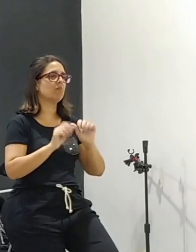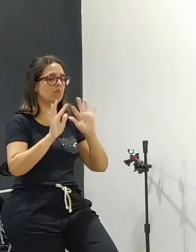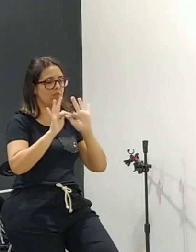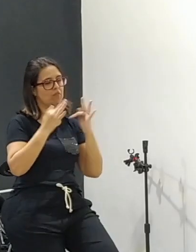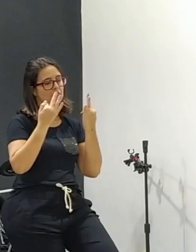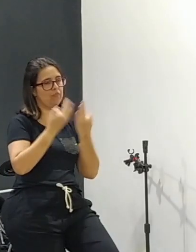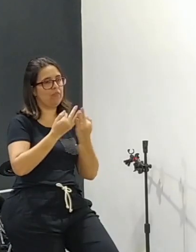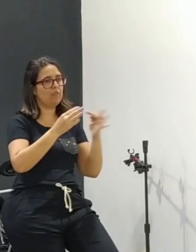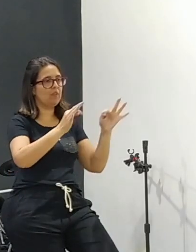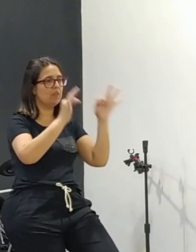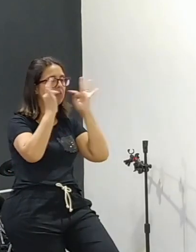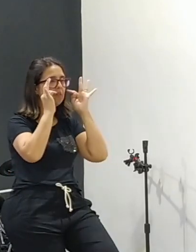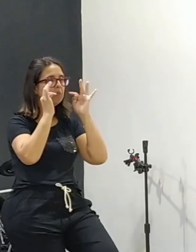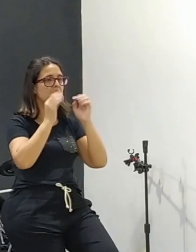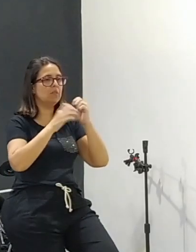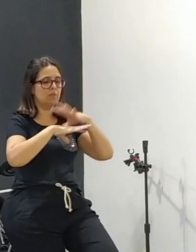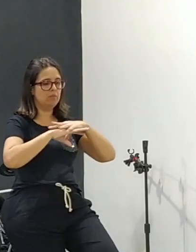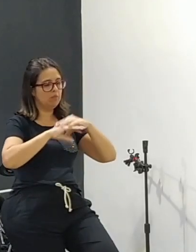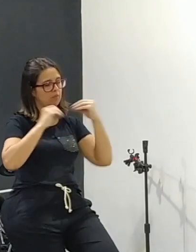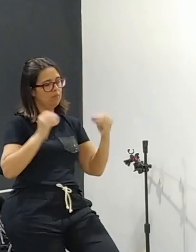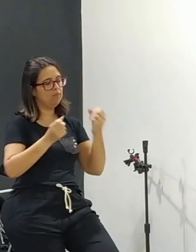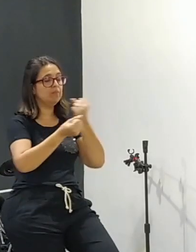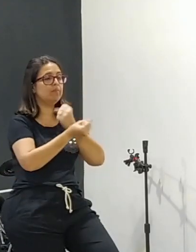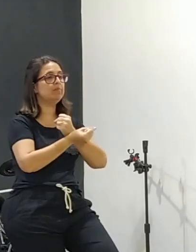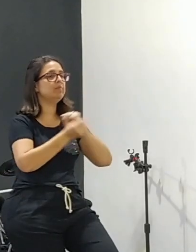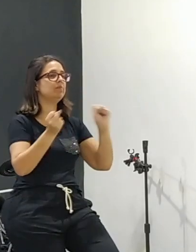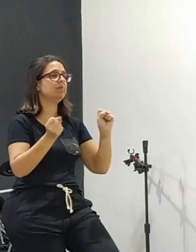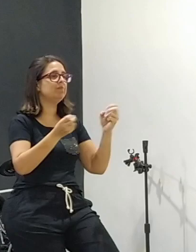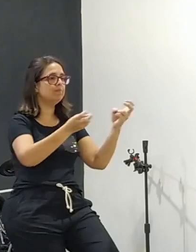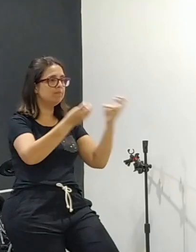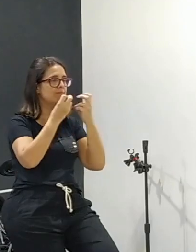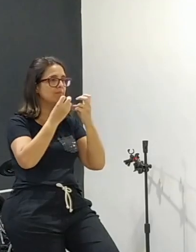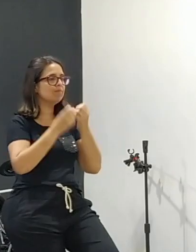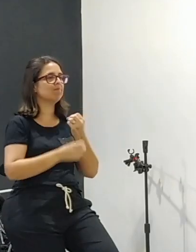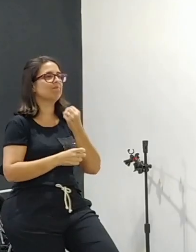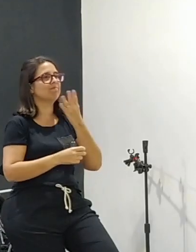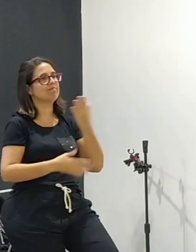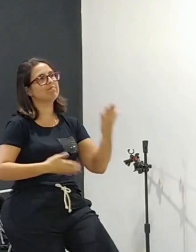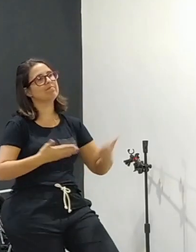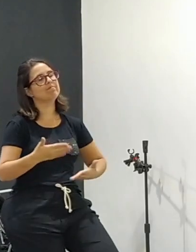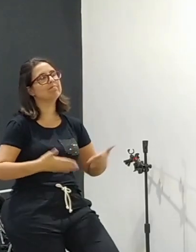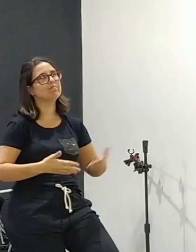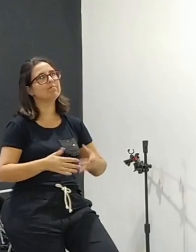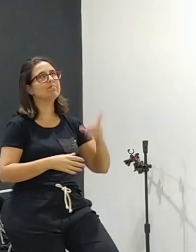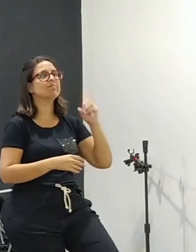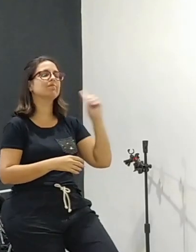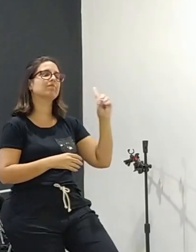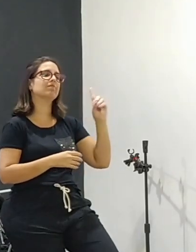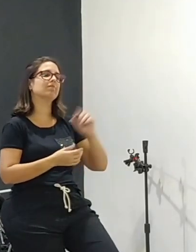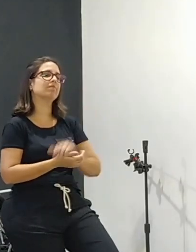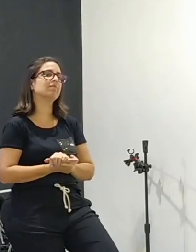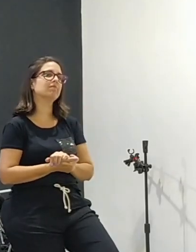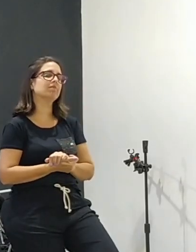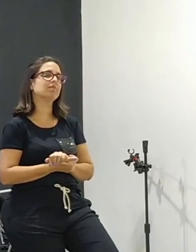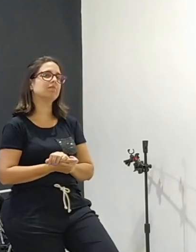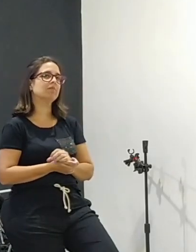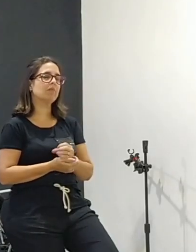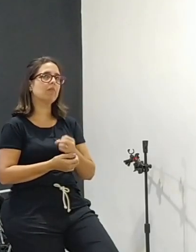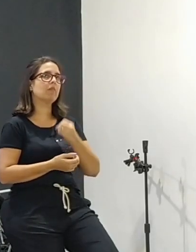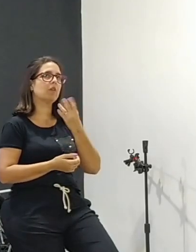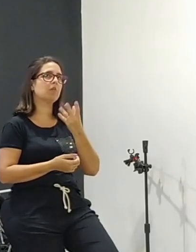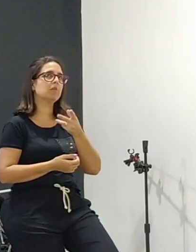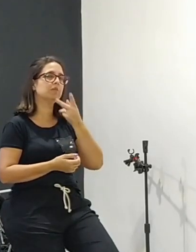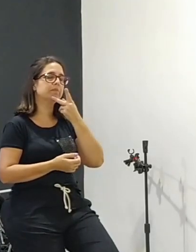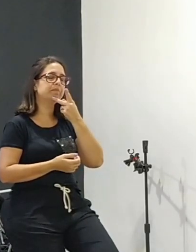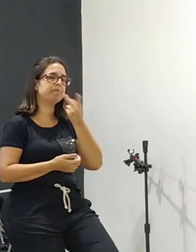né, testemunhos de cura, de libertação, a gente vê que vale a pena servir a Deus, vale a pena falar